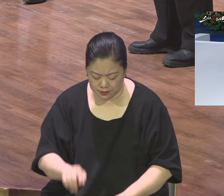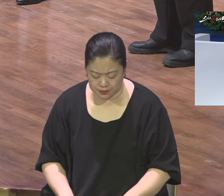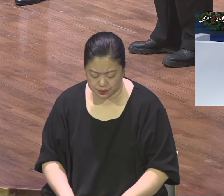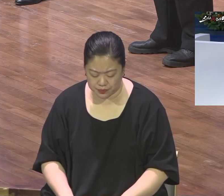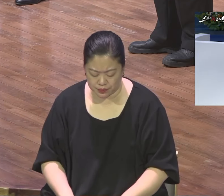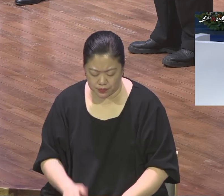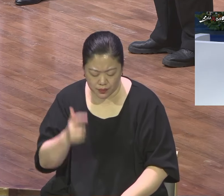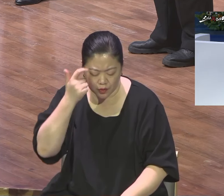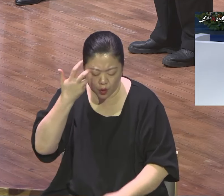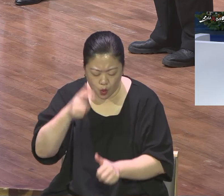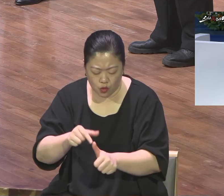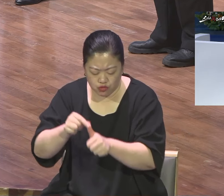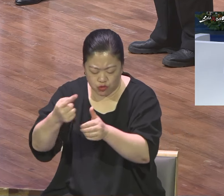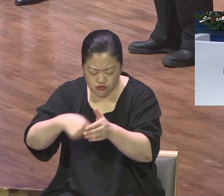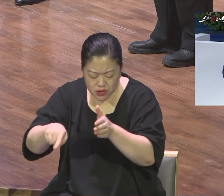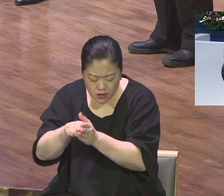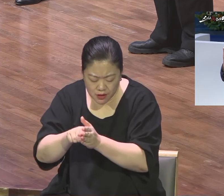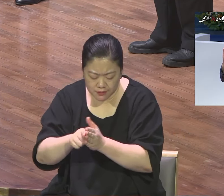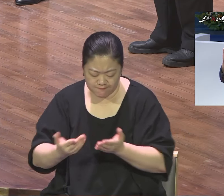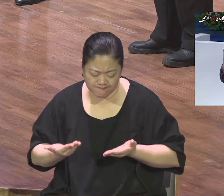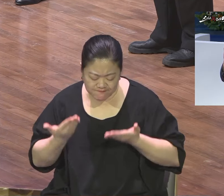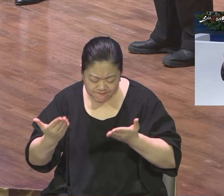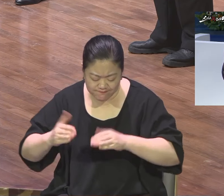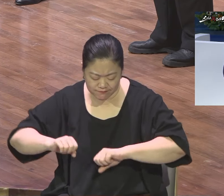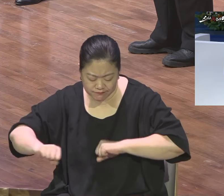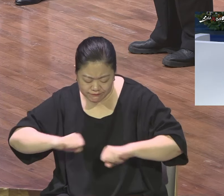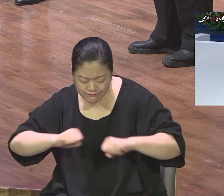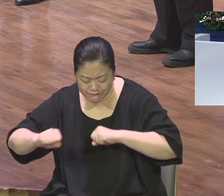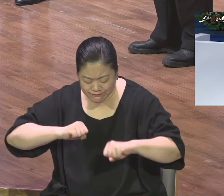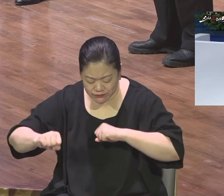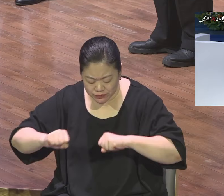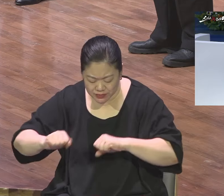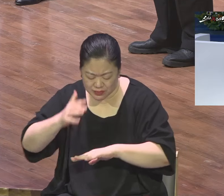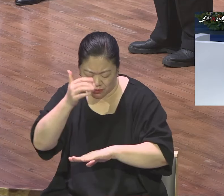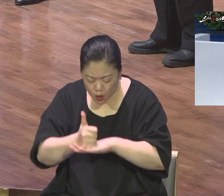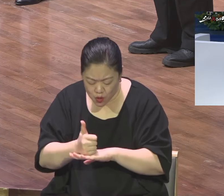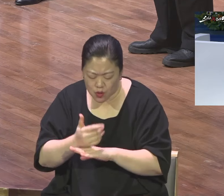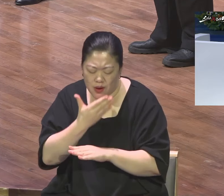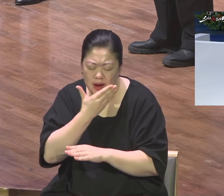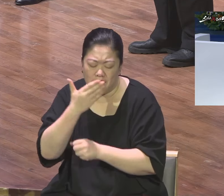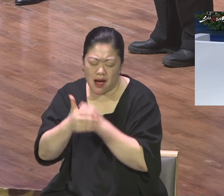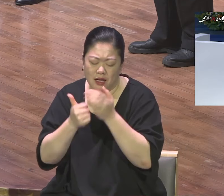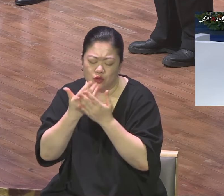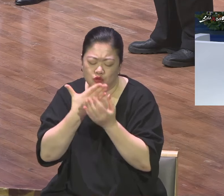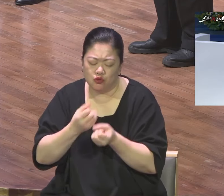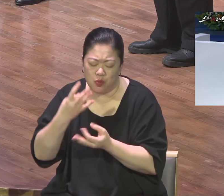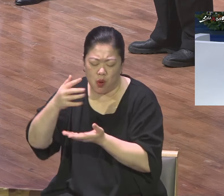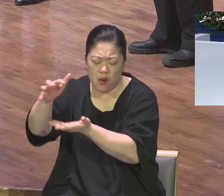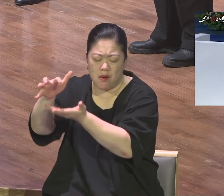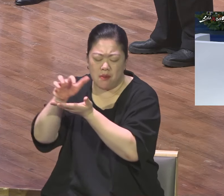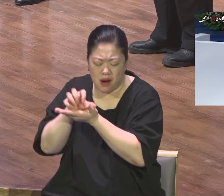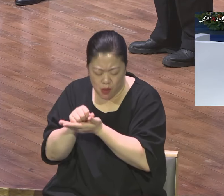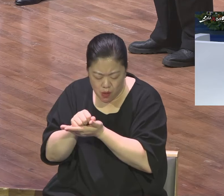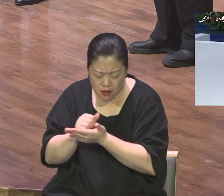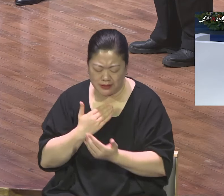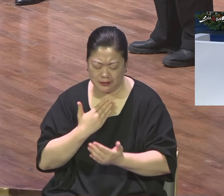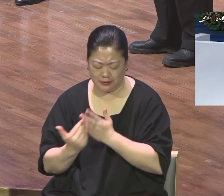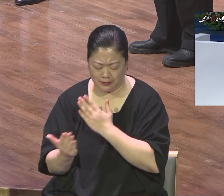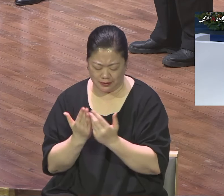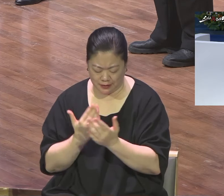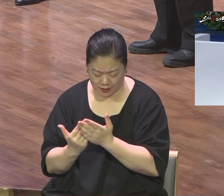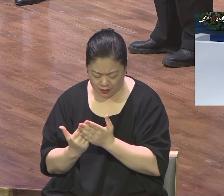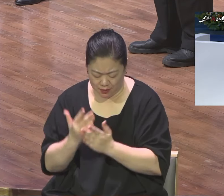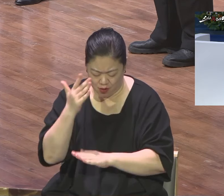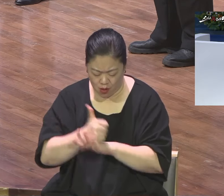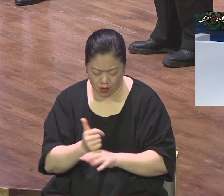투자와 복음을 위한 투자를 통해 하나님의 스케일과 축복을 사실적으로 체험하면서 237 나라 5총종족